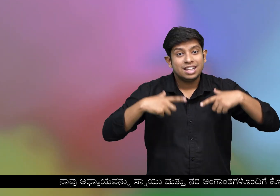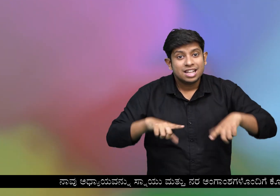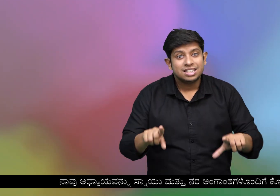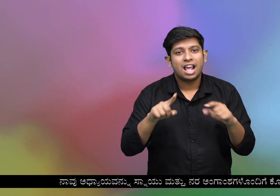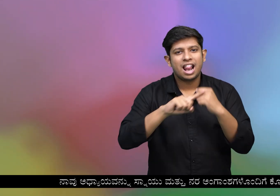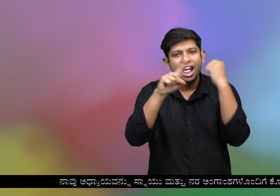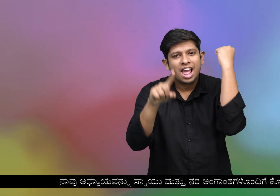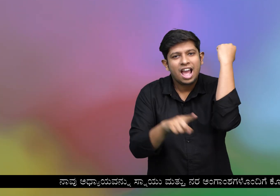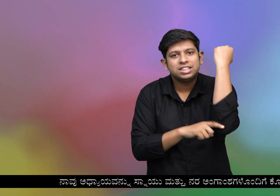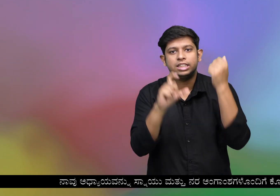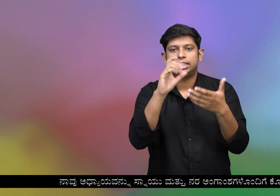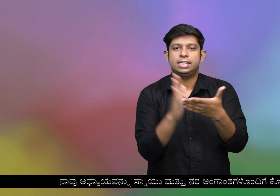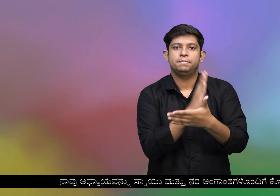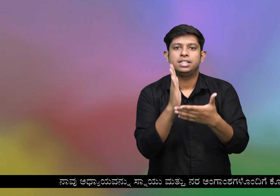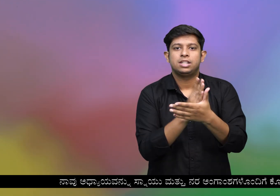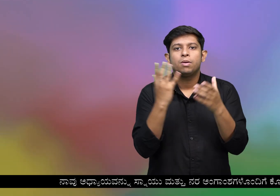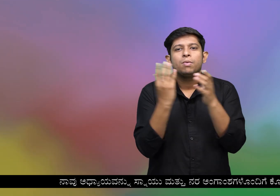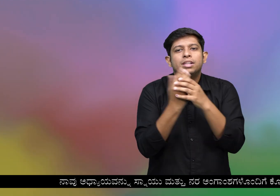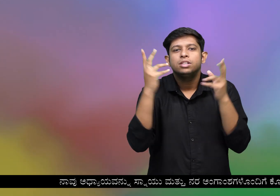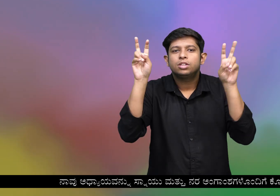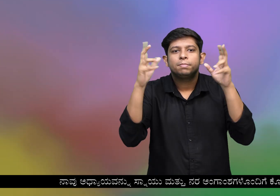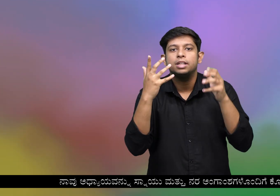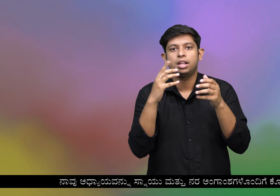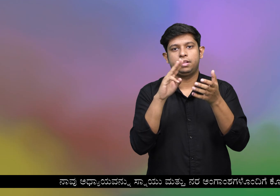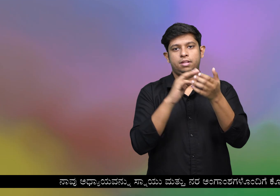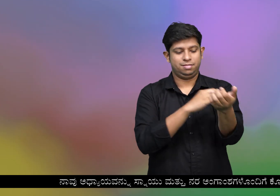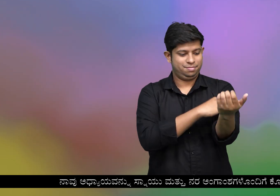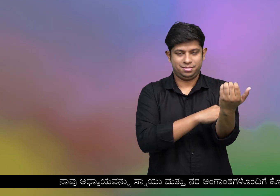ನಾವು ಅಧ್ಯಯನವನ್ನು ಸ್ನಾಯು ಮತ್ತು ನರಾಂಗಾಂಶಗಳೊಂದಿಗೆ ಕೊನೆಗೊಳಿಸೋಣ.